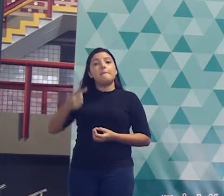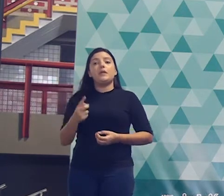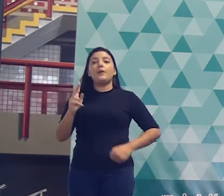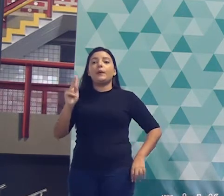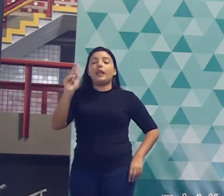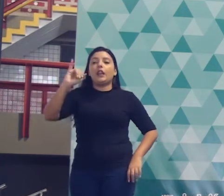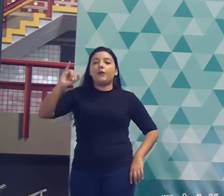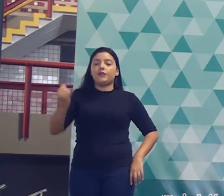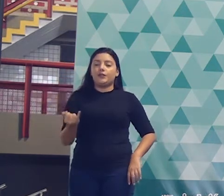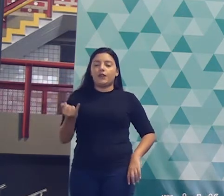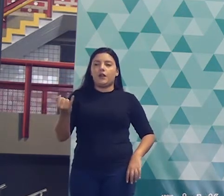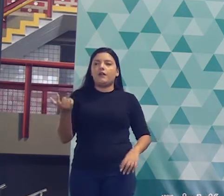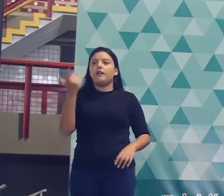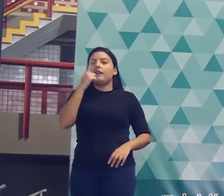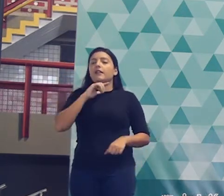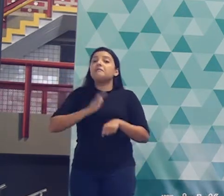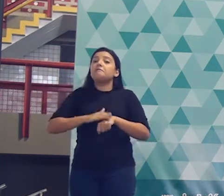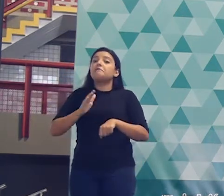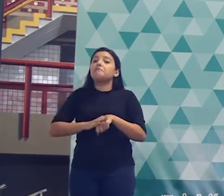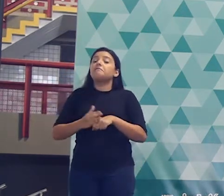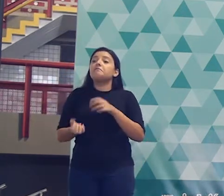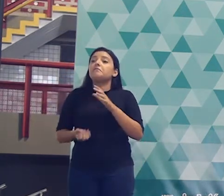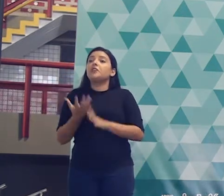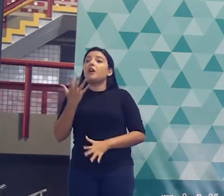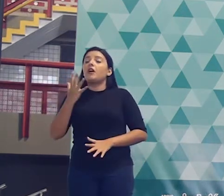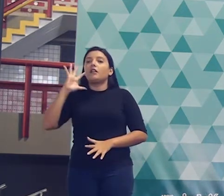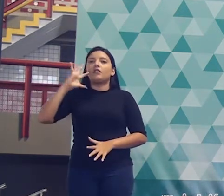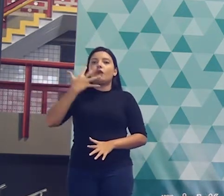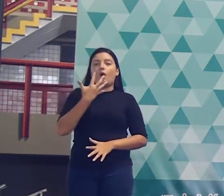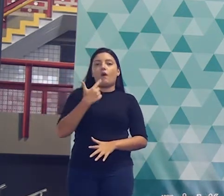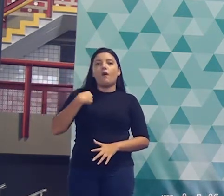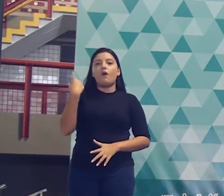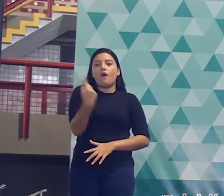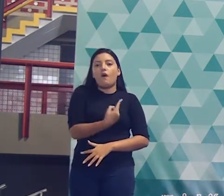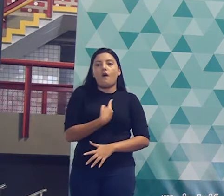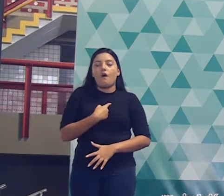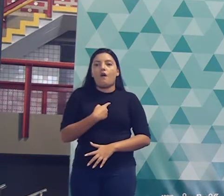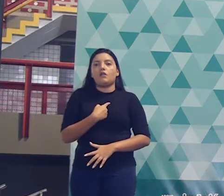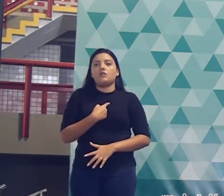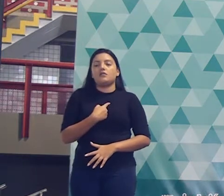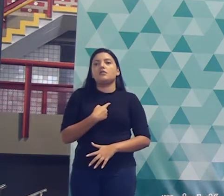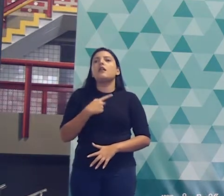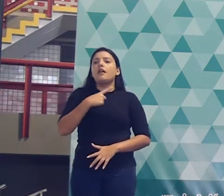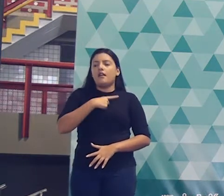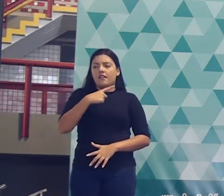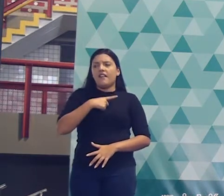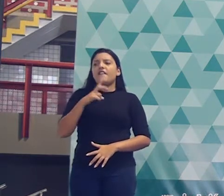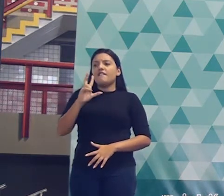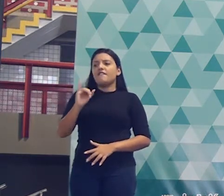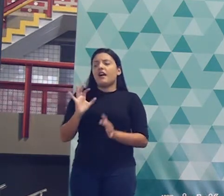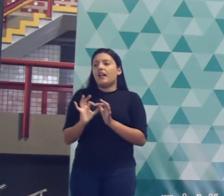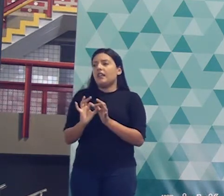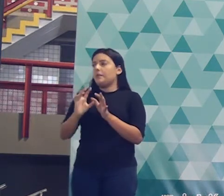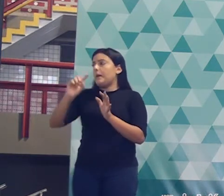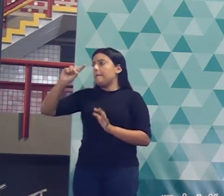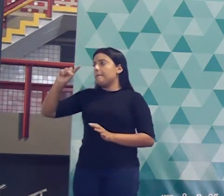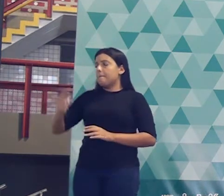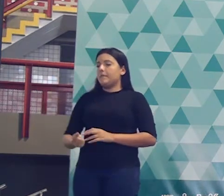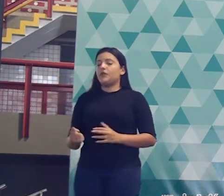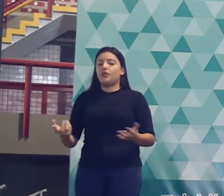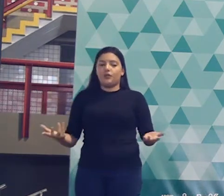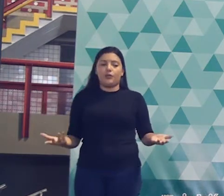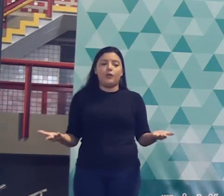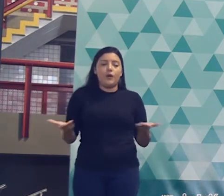quilojoules. Mas isso quem determinou fomos nós. Nós, todos juntos, determinamos que eles vão liberar 1000